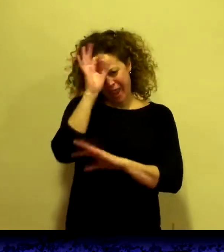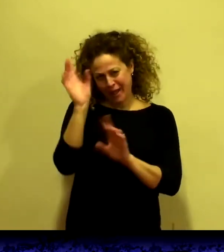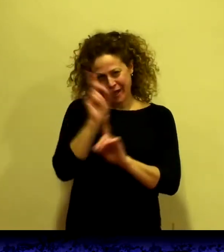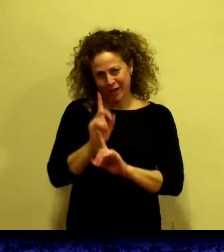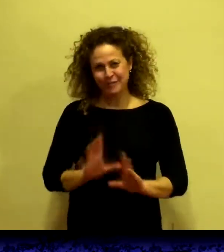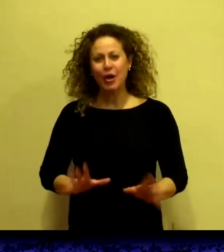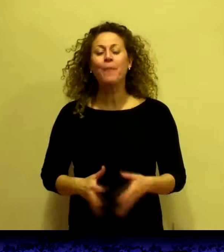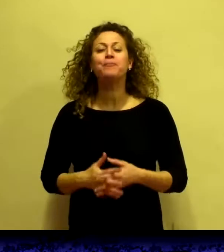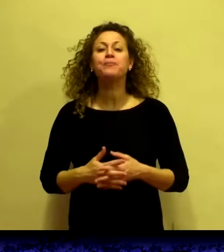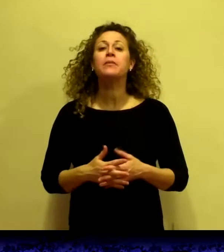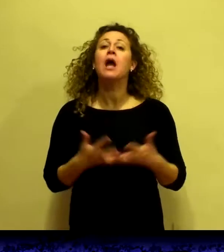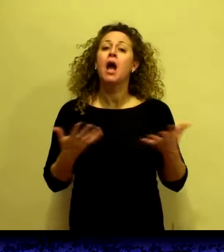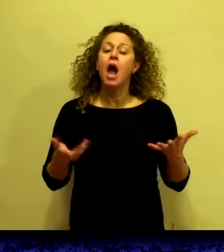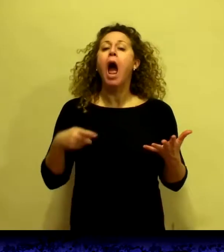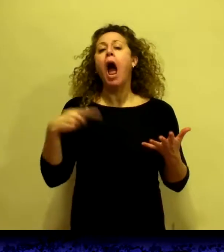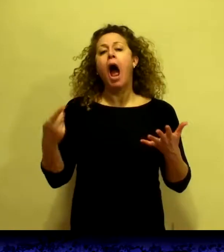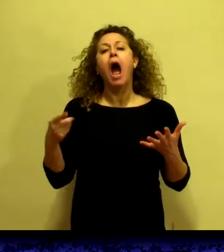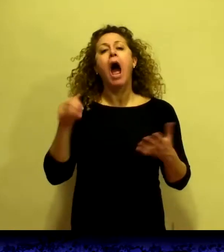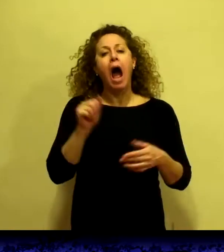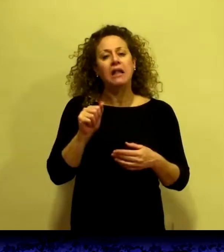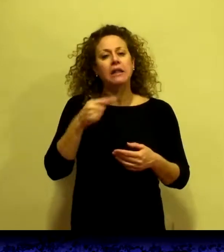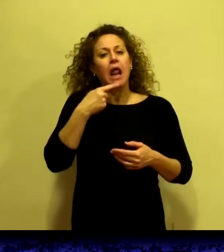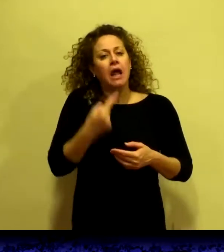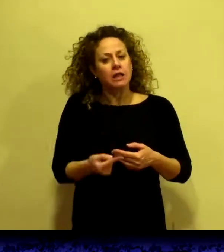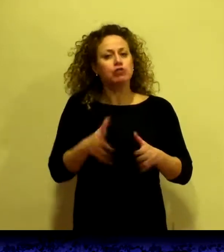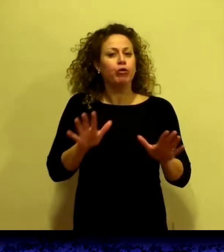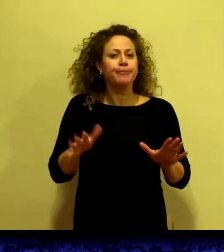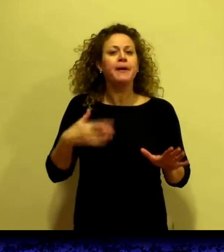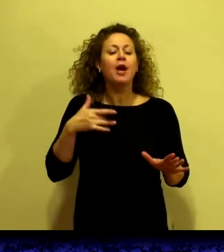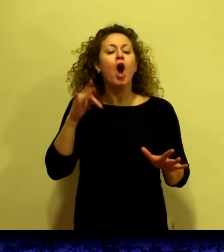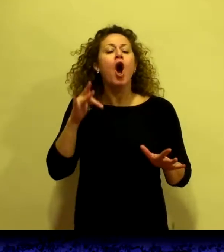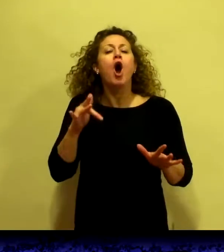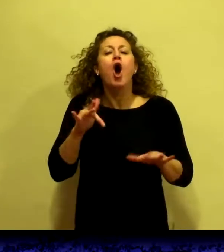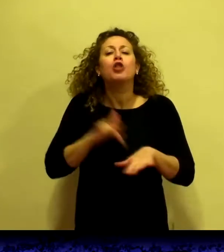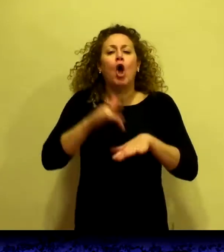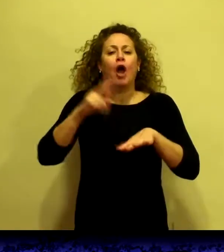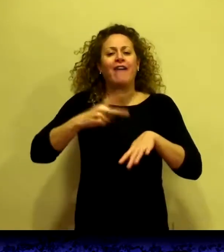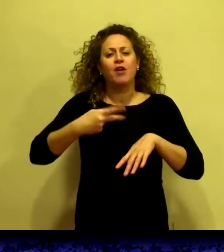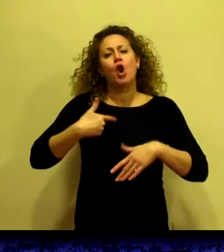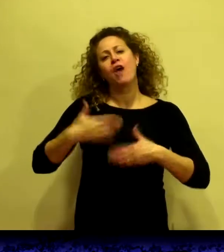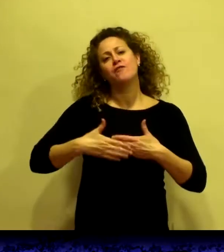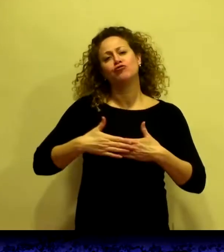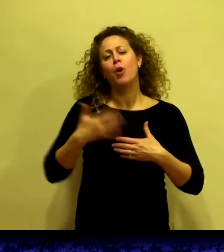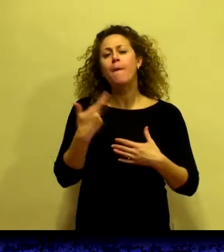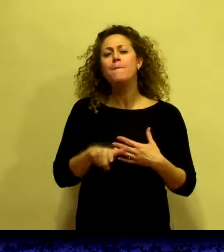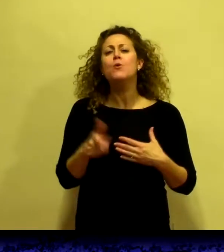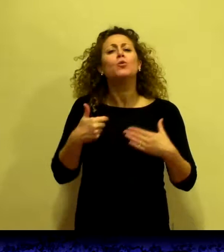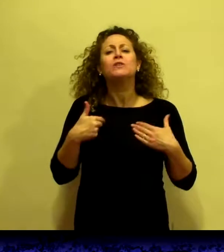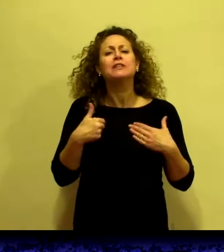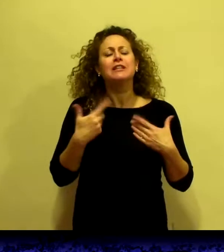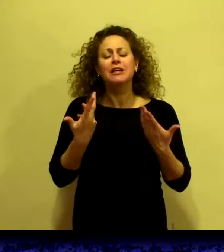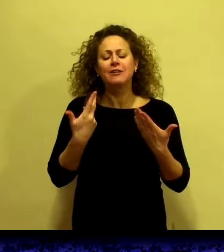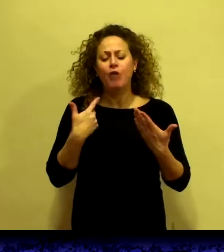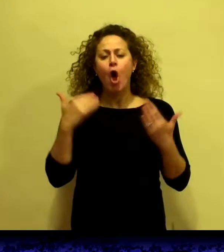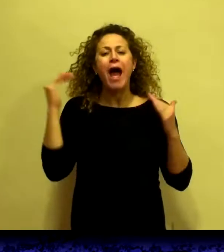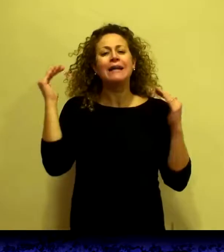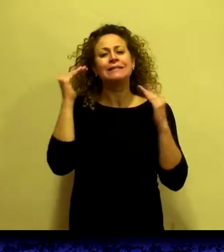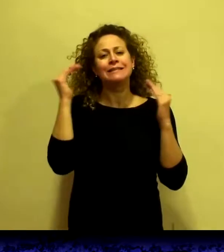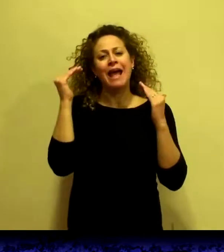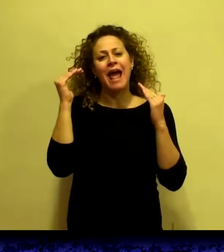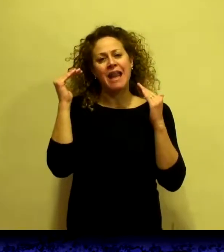comunque, siccome mi tocca da vicino, perché io ho frequentato una scuola